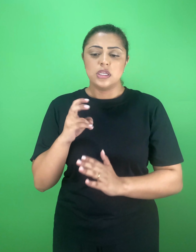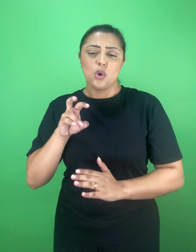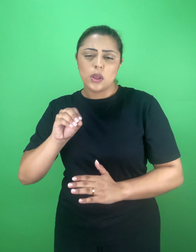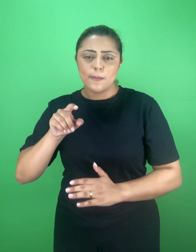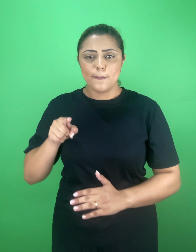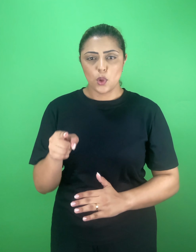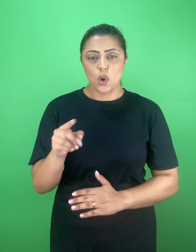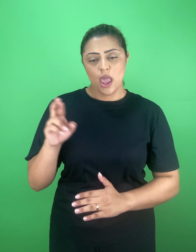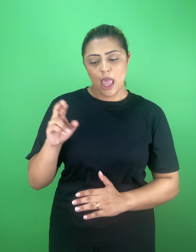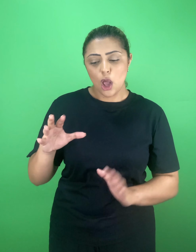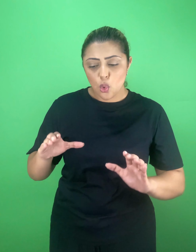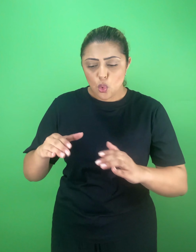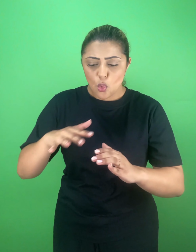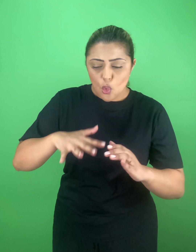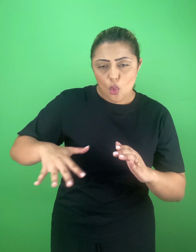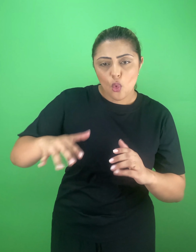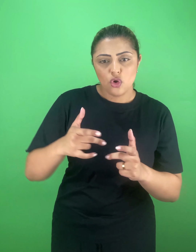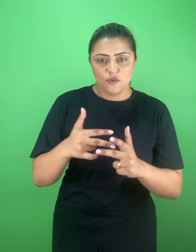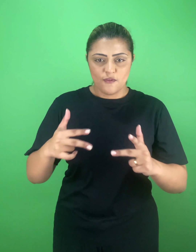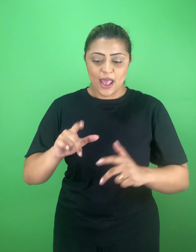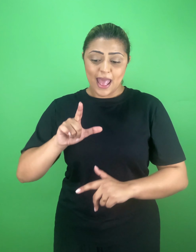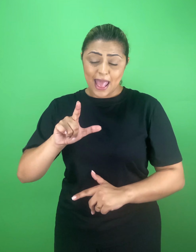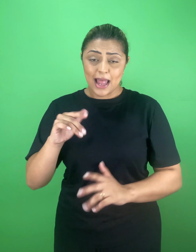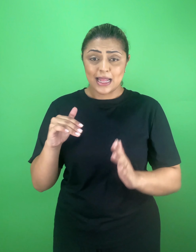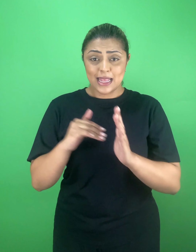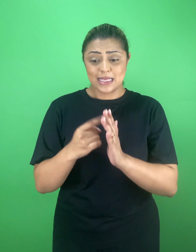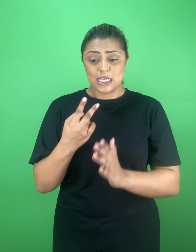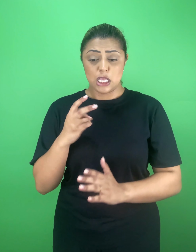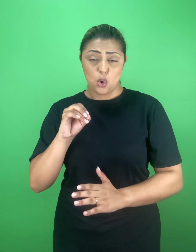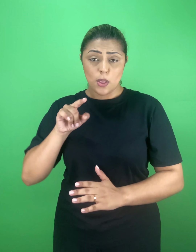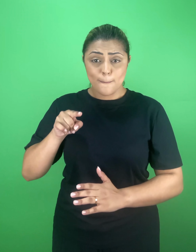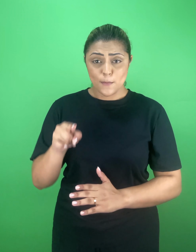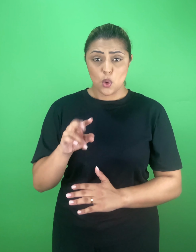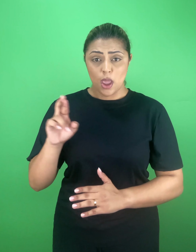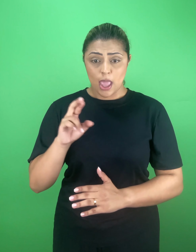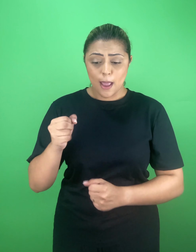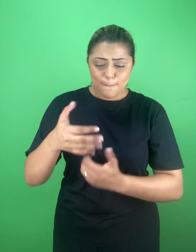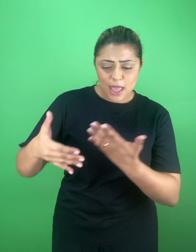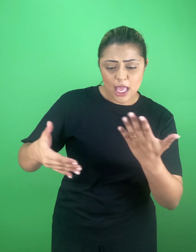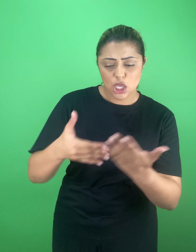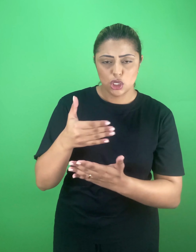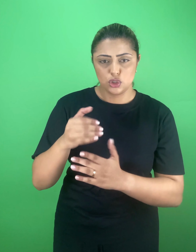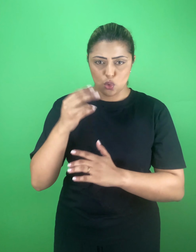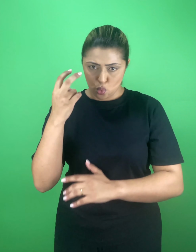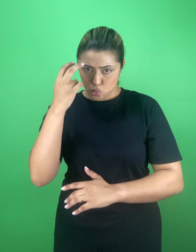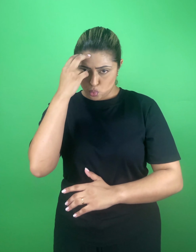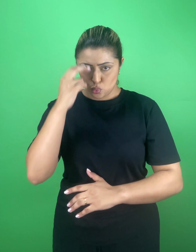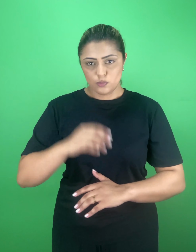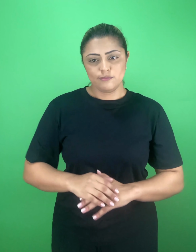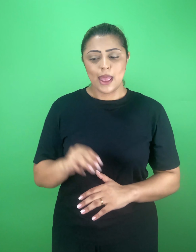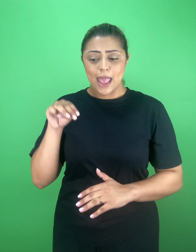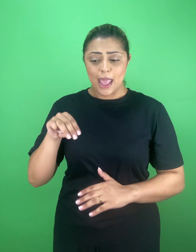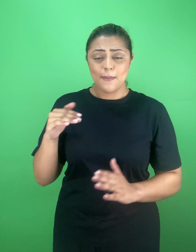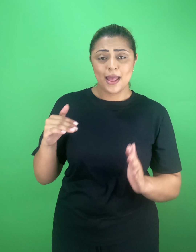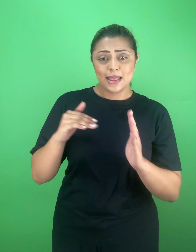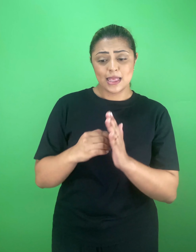L. Até R 150.000 para mediação cultural M. Até R 150.000